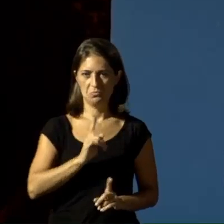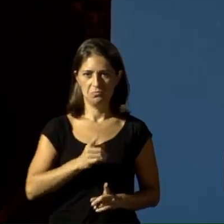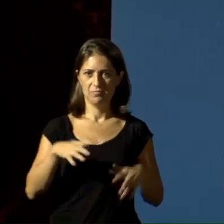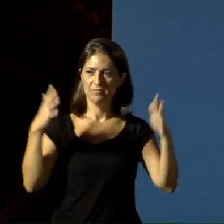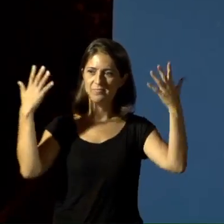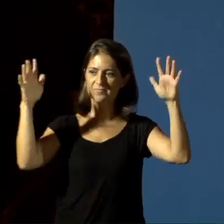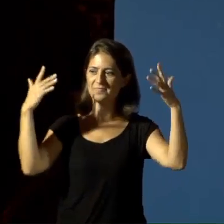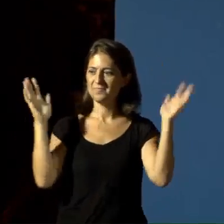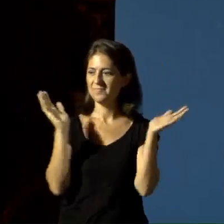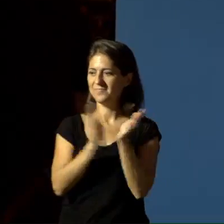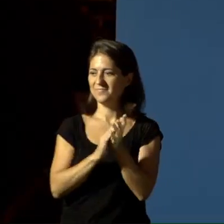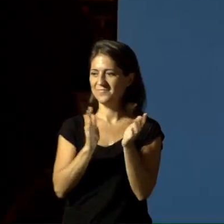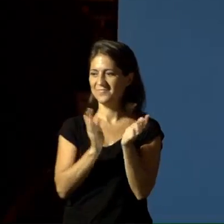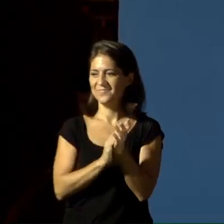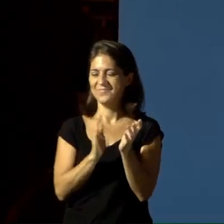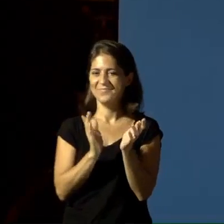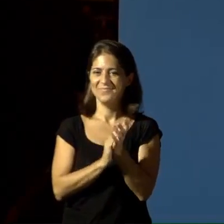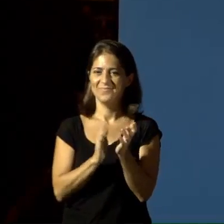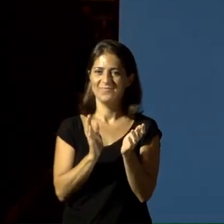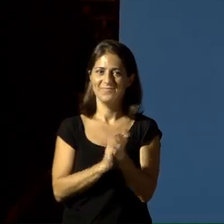galego puro, non?